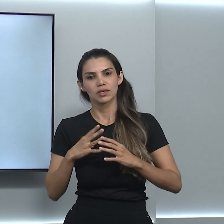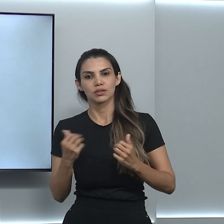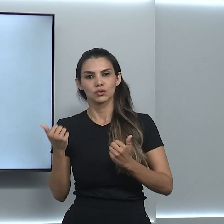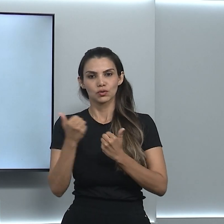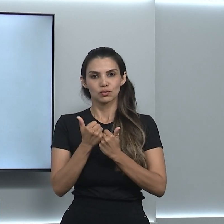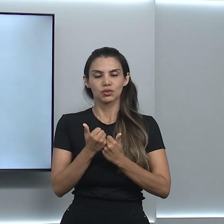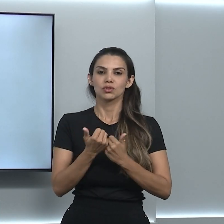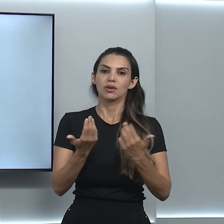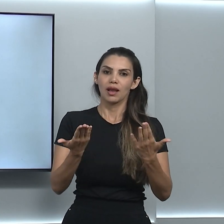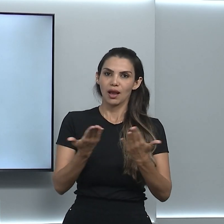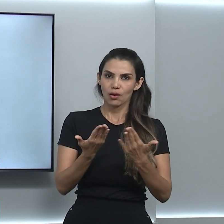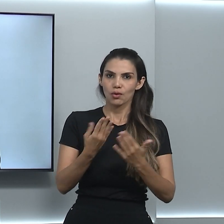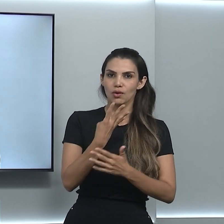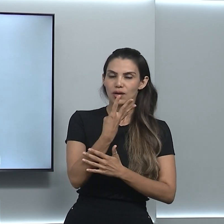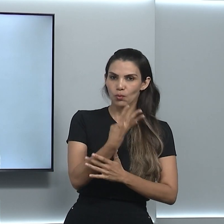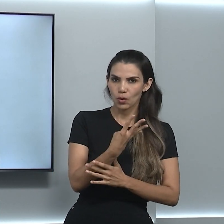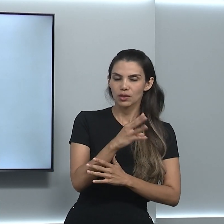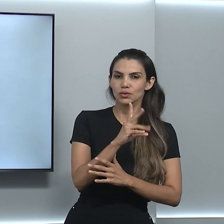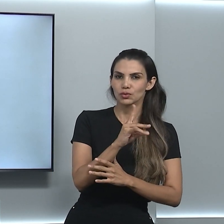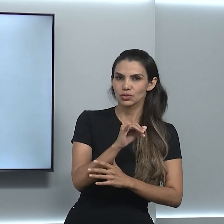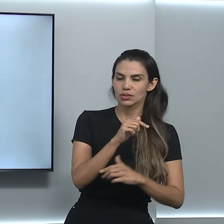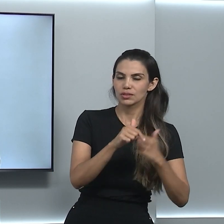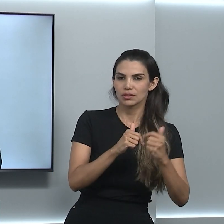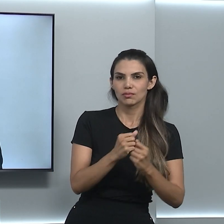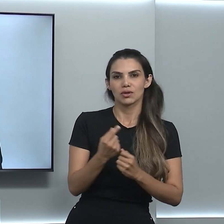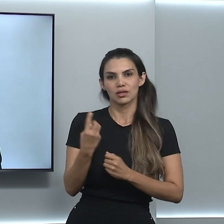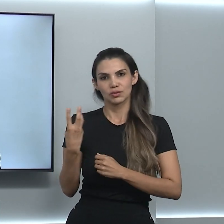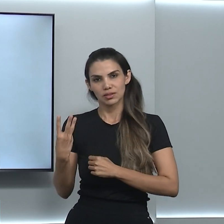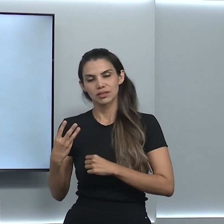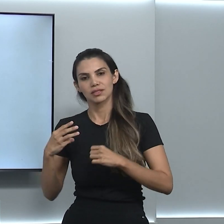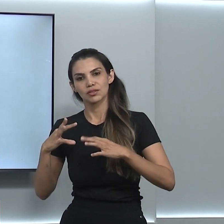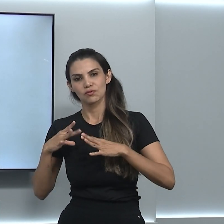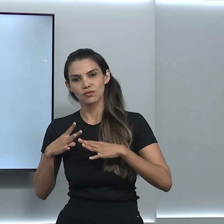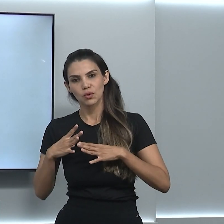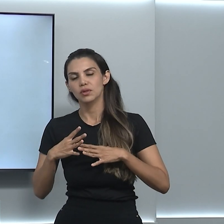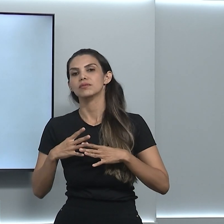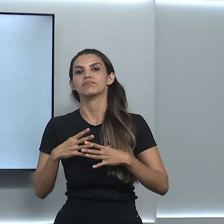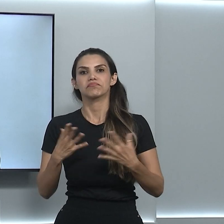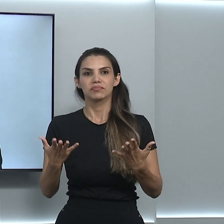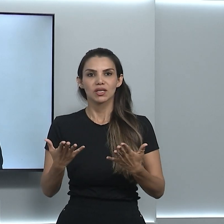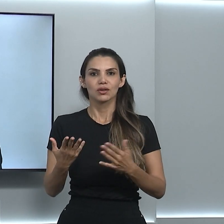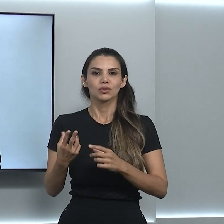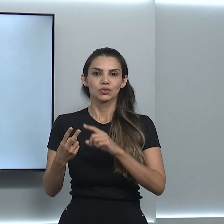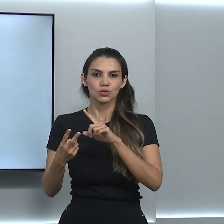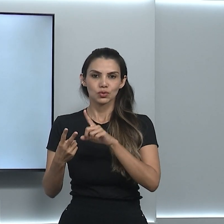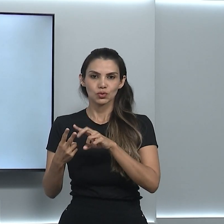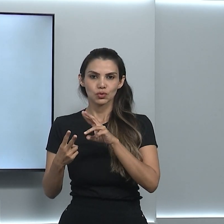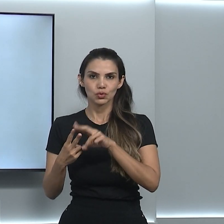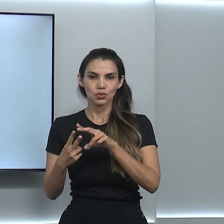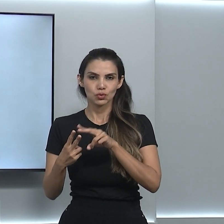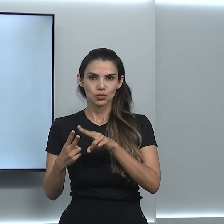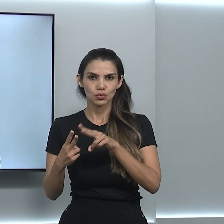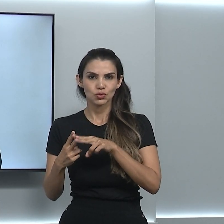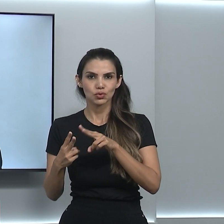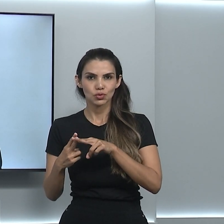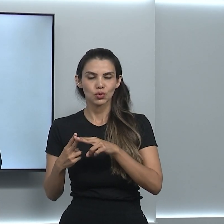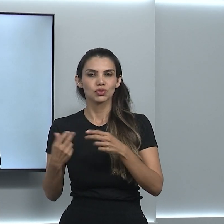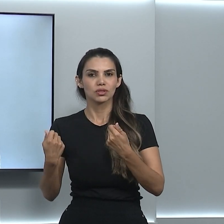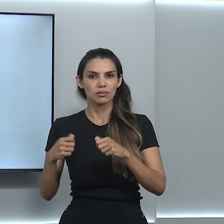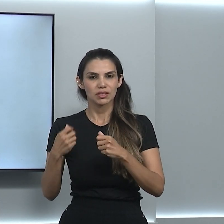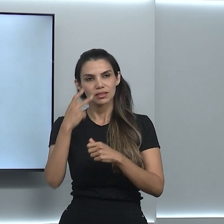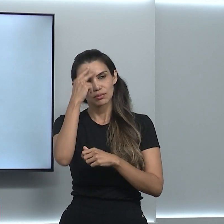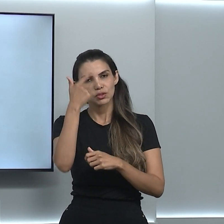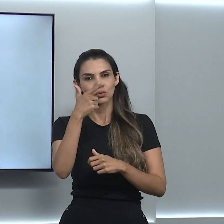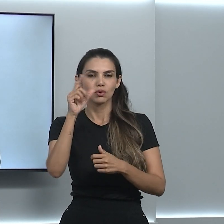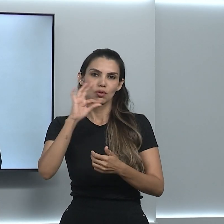antes trabalhava 6 dias, ele vai trabalhar só 4 dias. Isso quer dizer que nos outros 2 dias, um outro trabalhador vai precisar ser